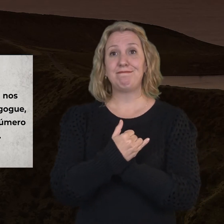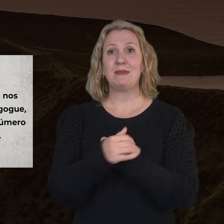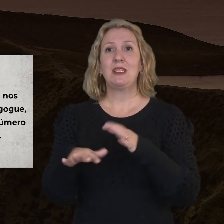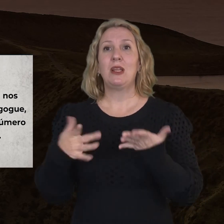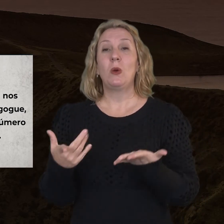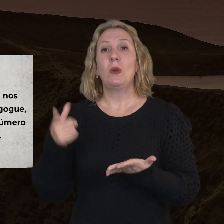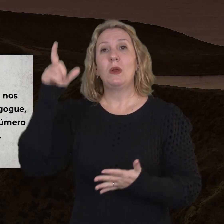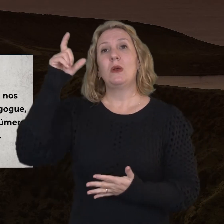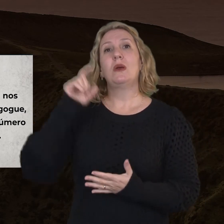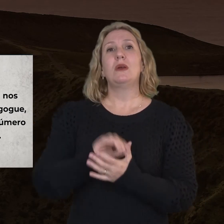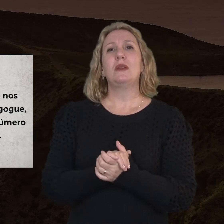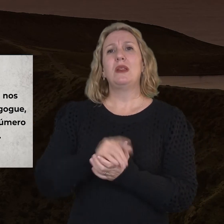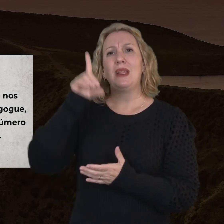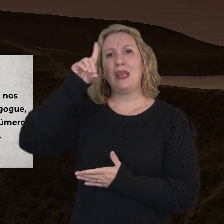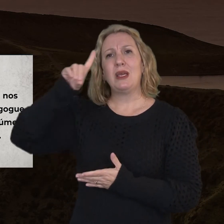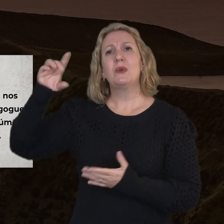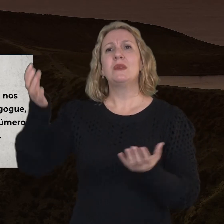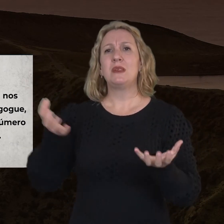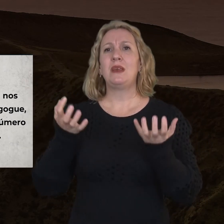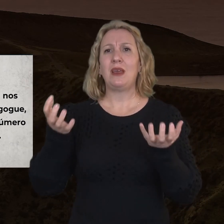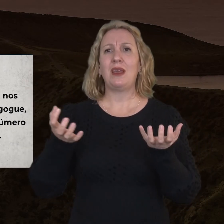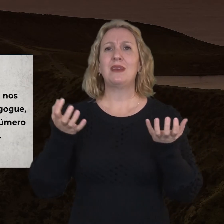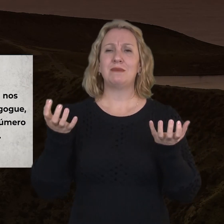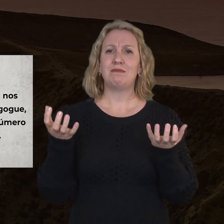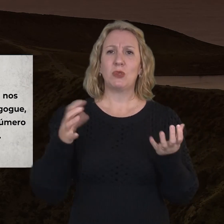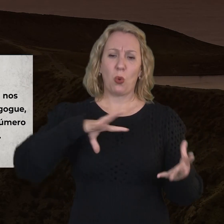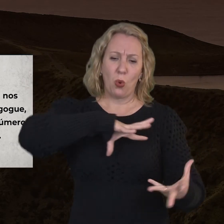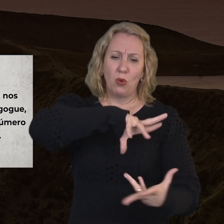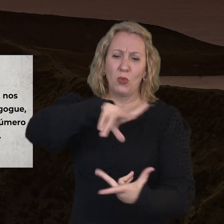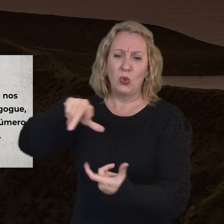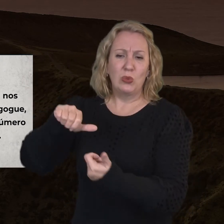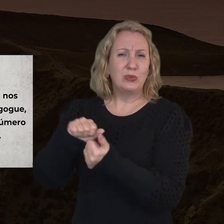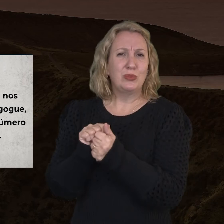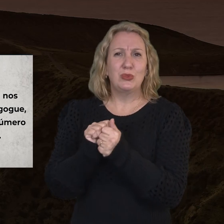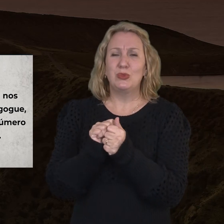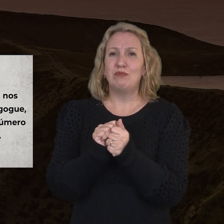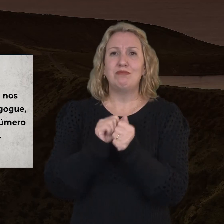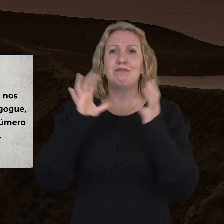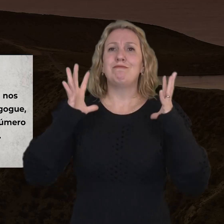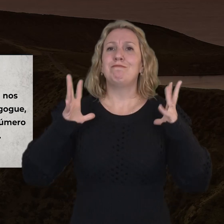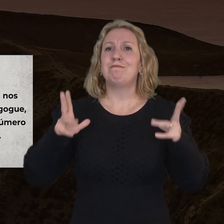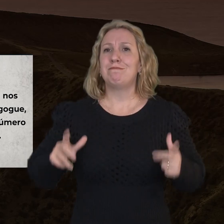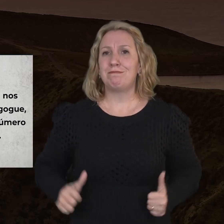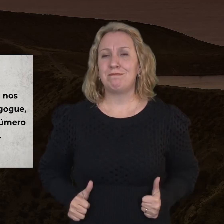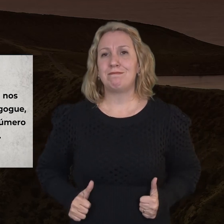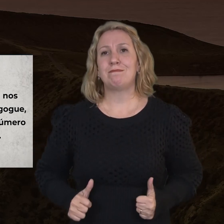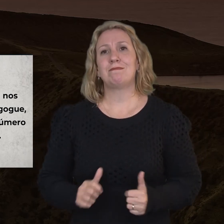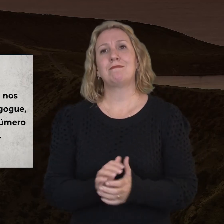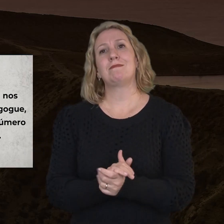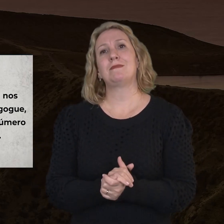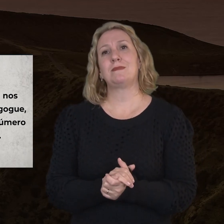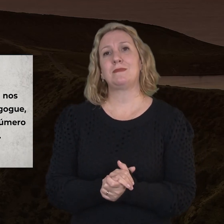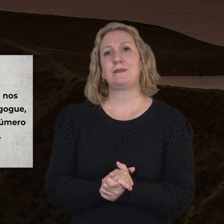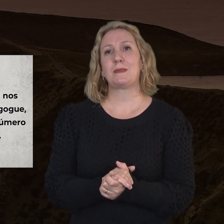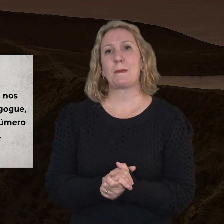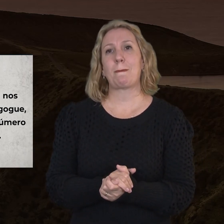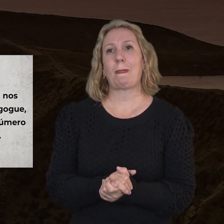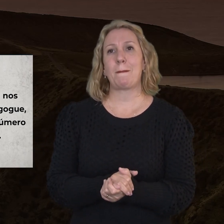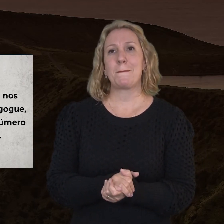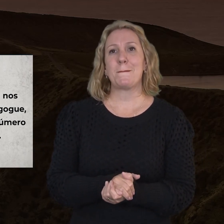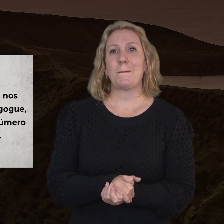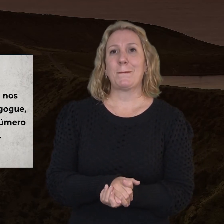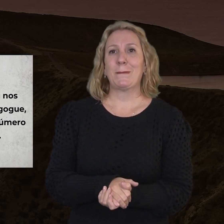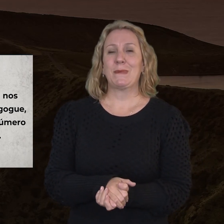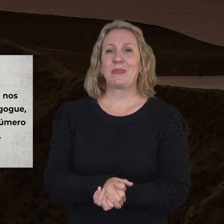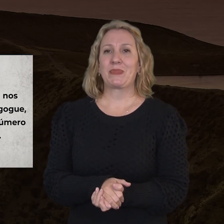uma última vez e o último filtro o e sairá a seduzir as nações que há nos quatro cantos